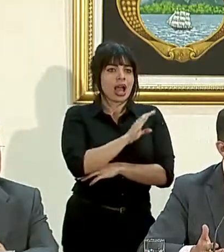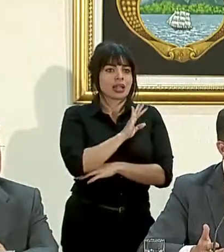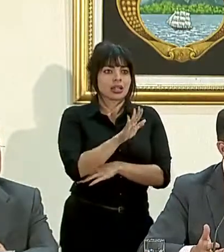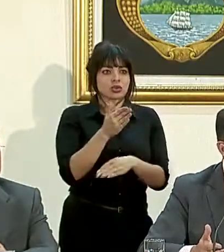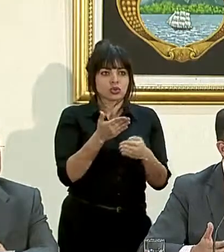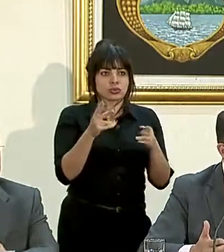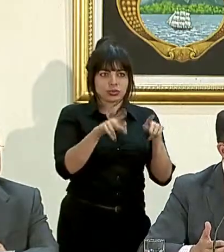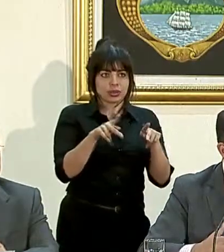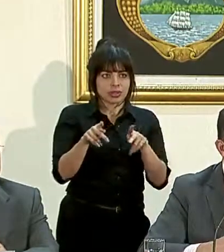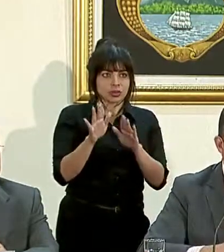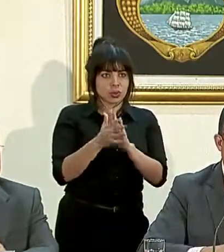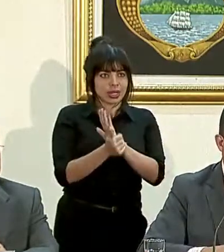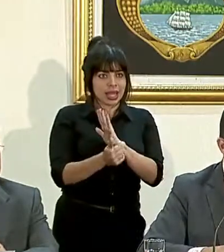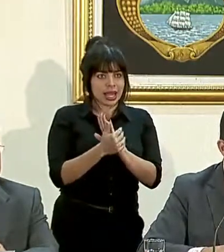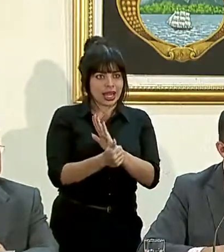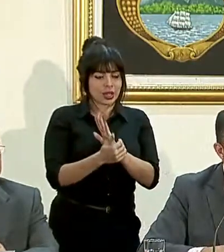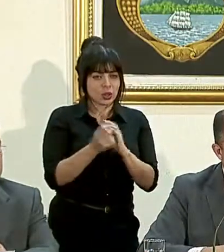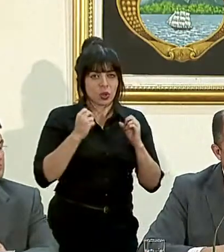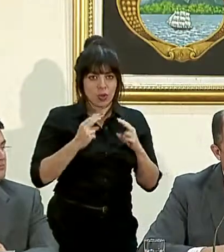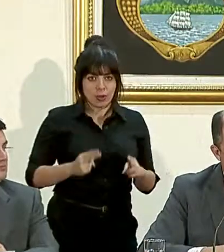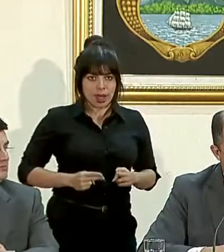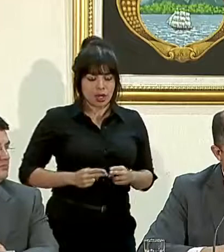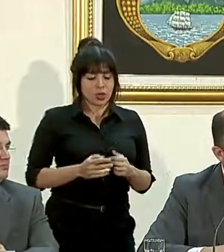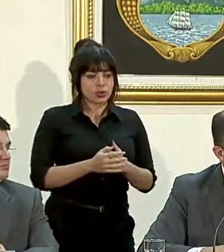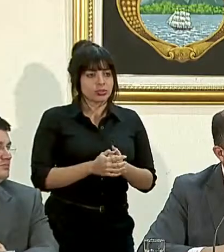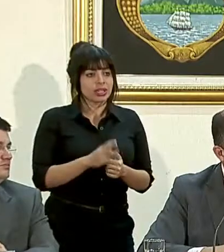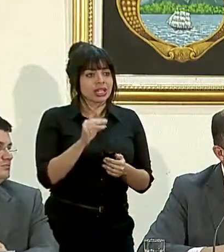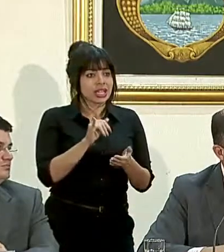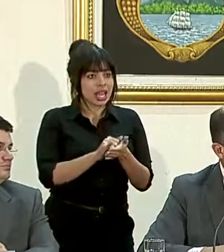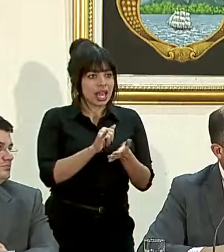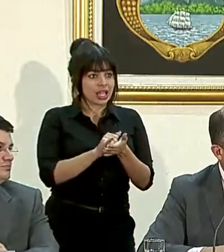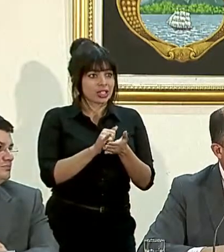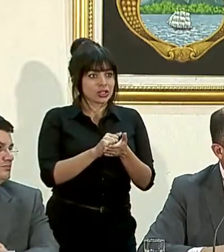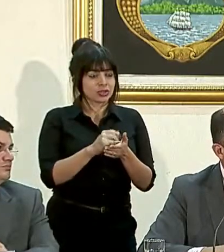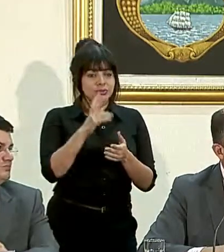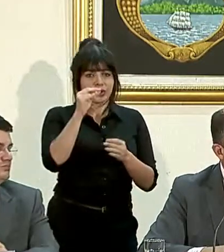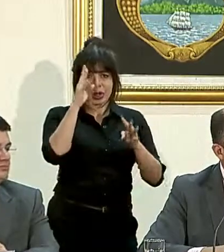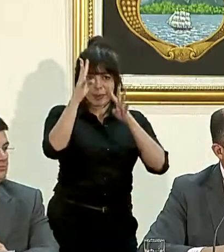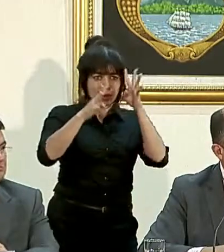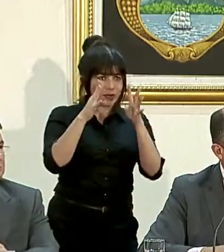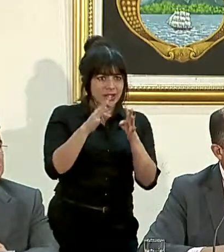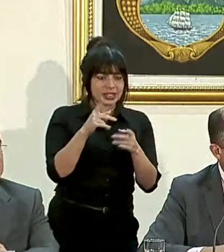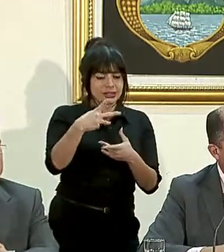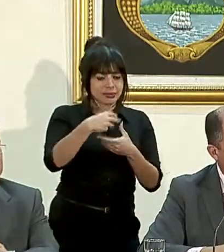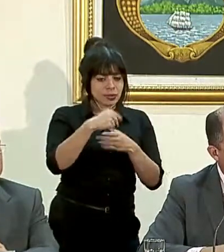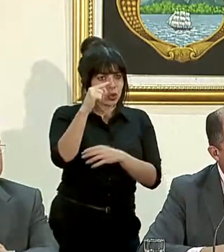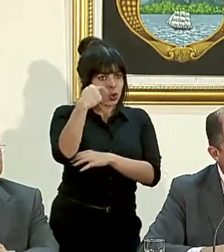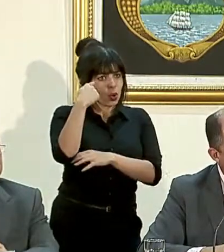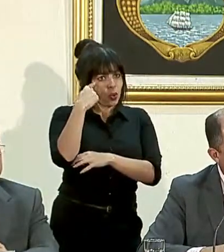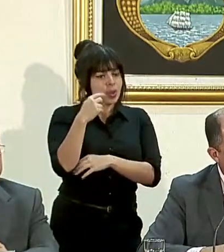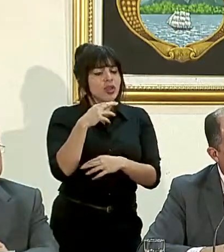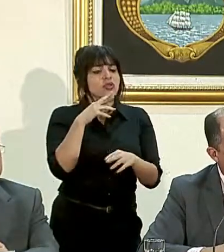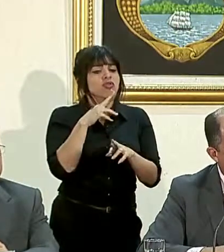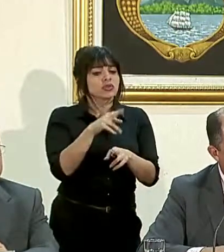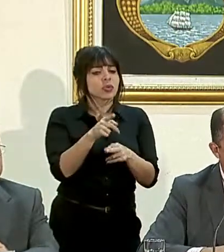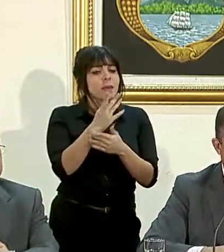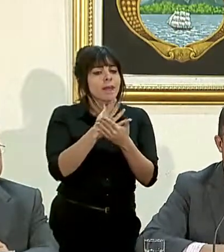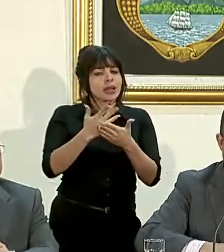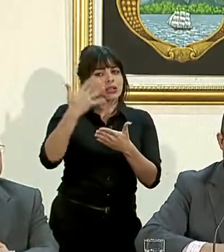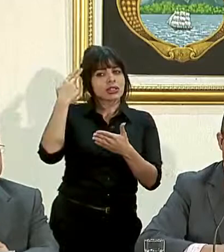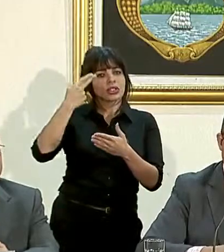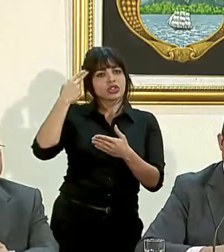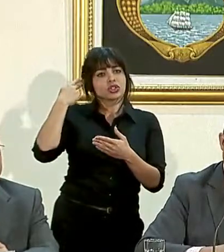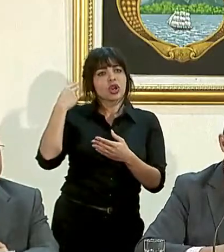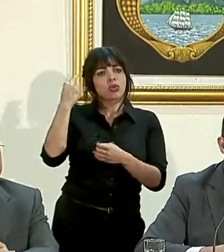recurso humano, de su talento humano. Y eso no se improvisa, eso no es fruto de un gobierno, eso es fruto de una historia que a lo largo de